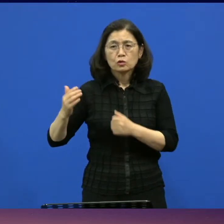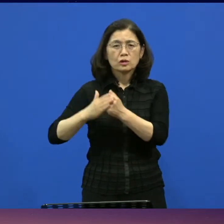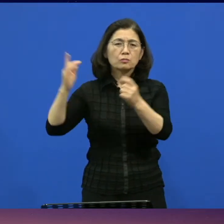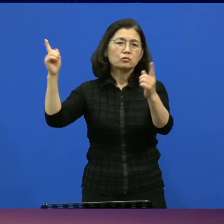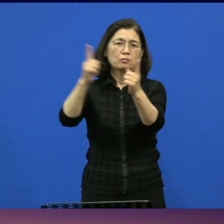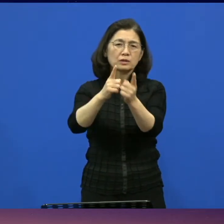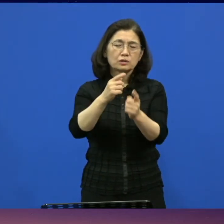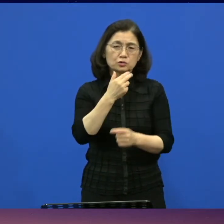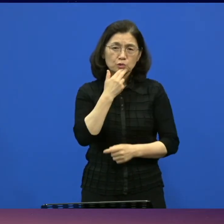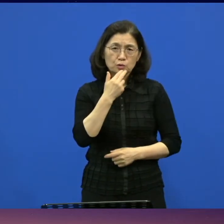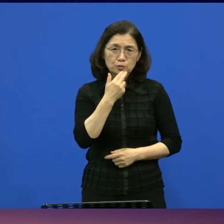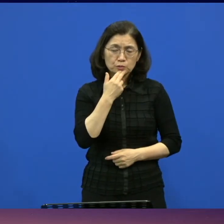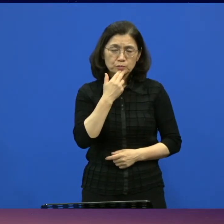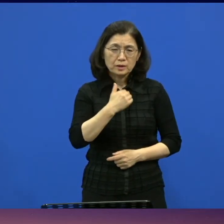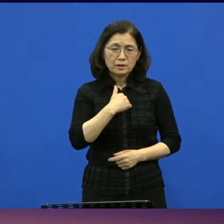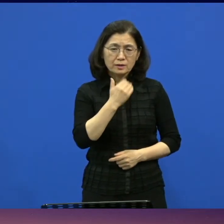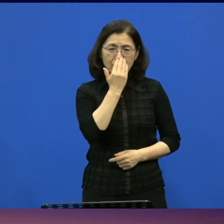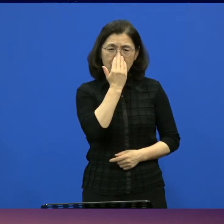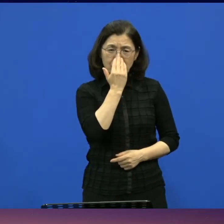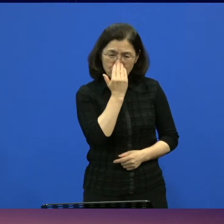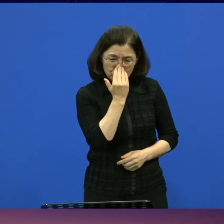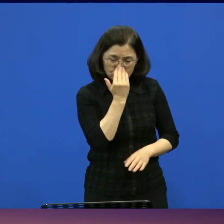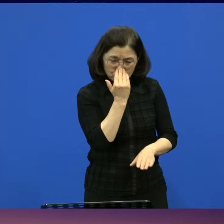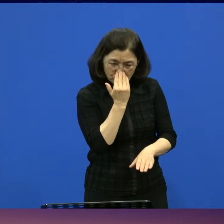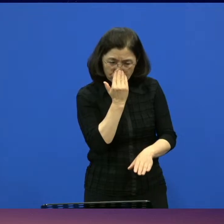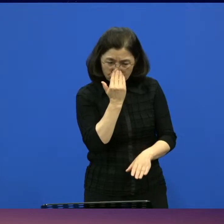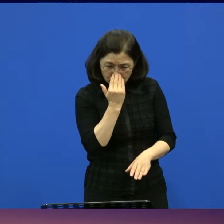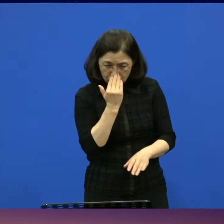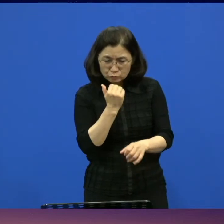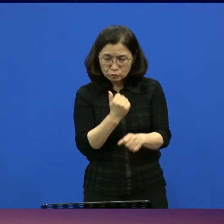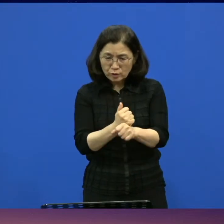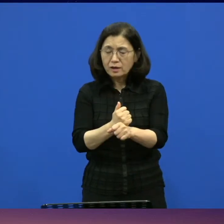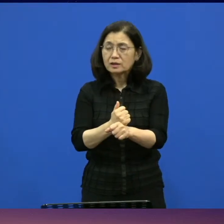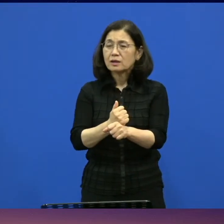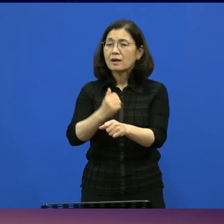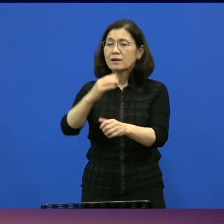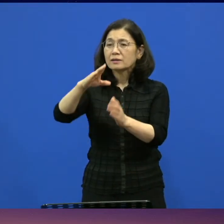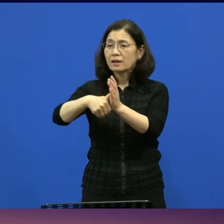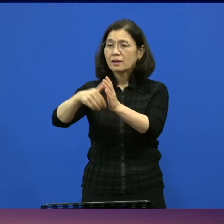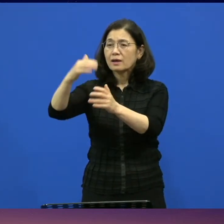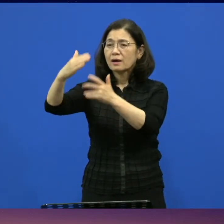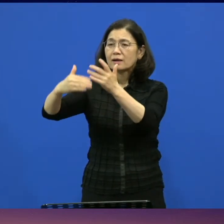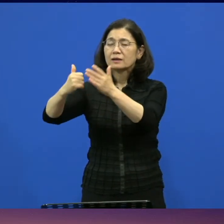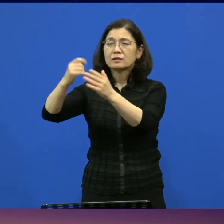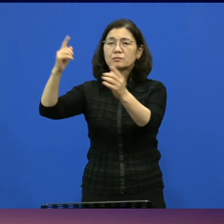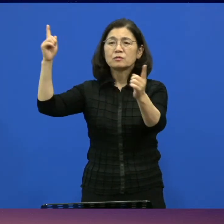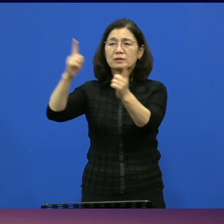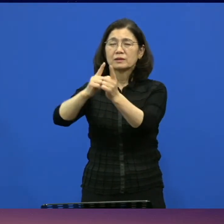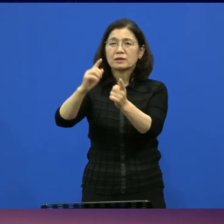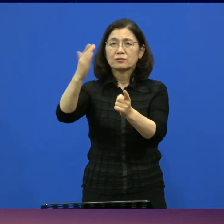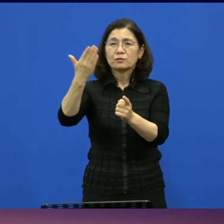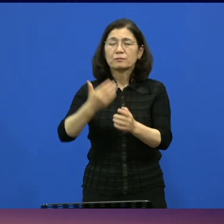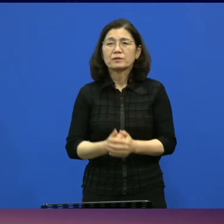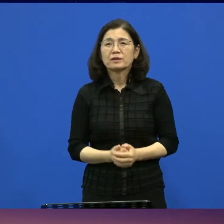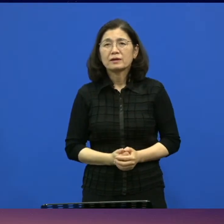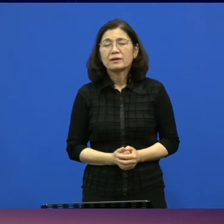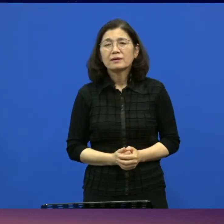낮추어야 하나님을 만날 수 있어요. 그래서 여러분, 세상에서는 끝이라고, 실패를 끝이라고 얘기하죠. 그러나